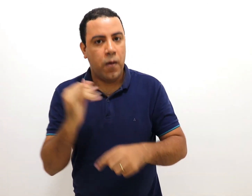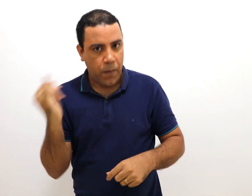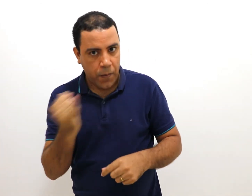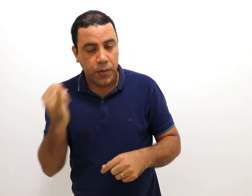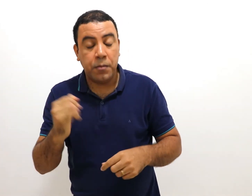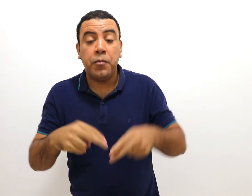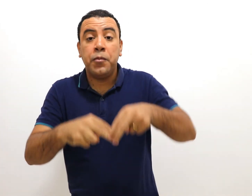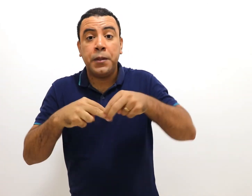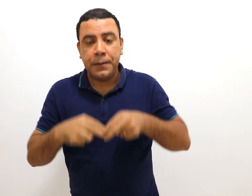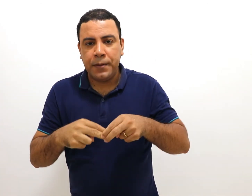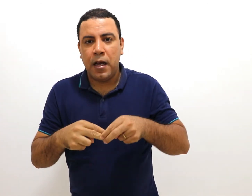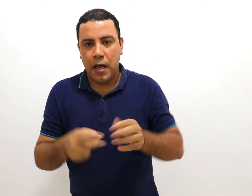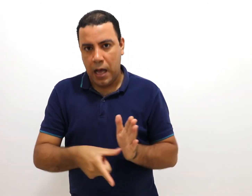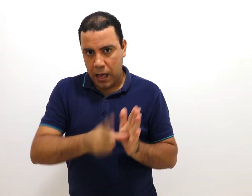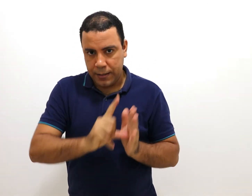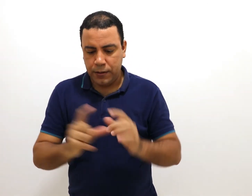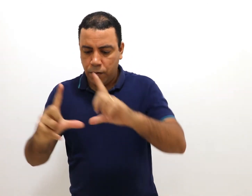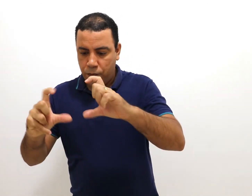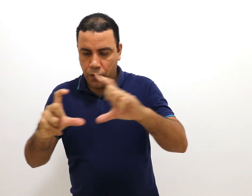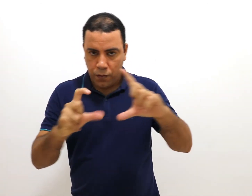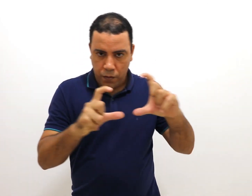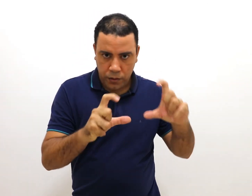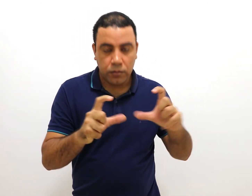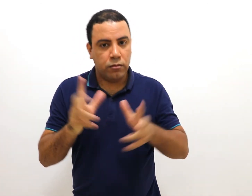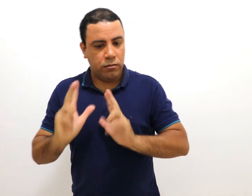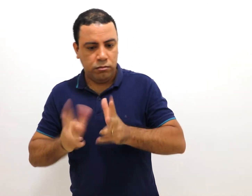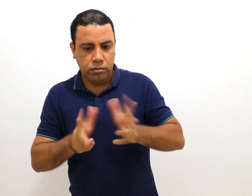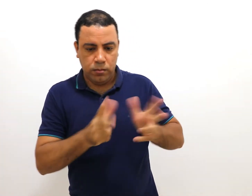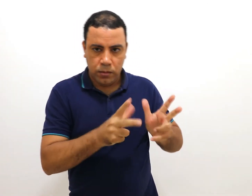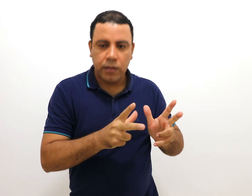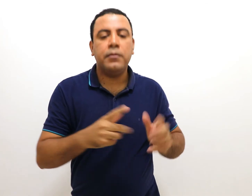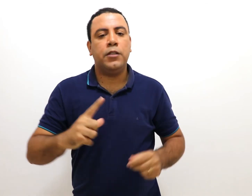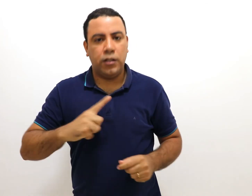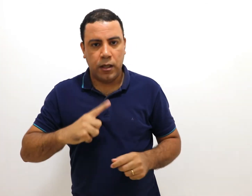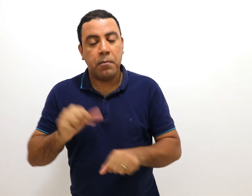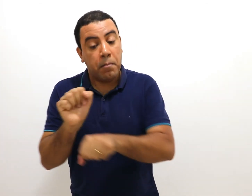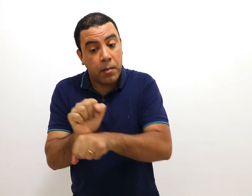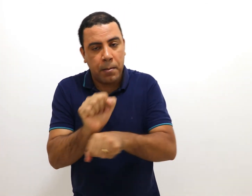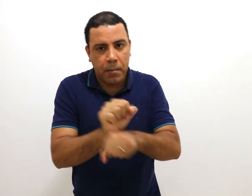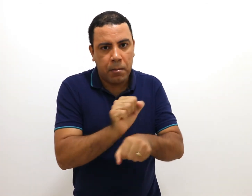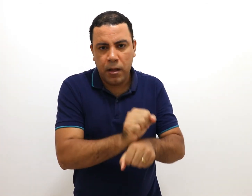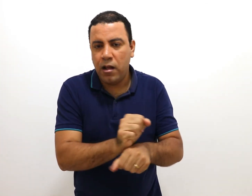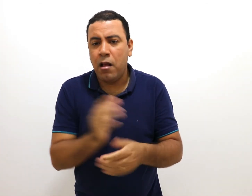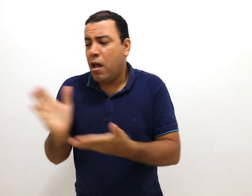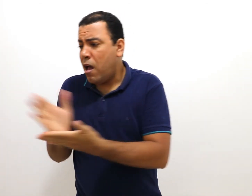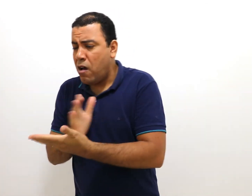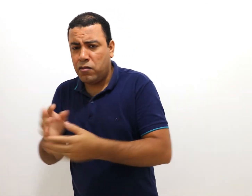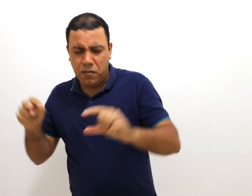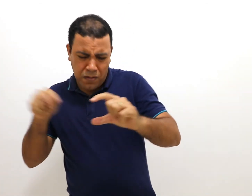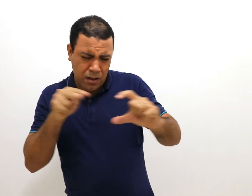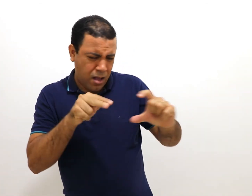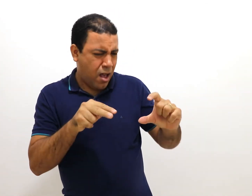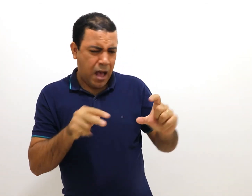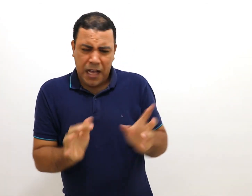Sobre a importância do link para o vídeo, essa foi uma opção para superar a foto estática da Libras, que era alvo